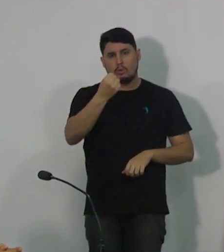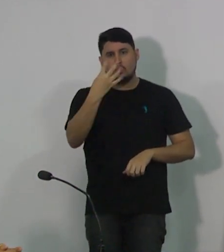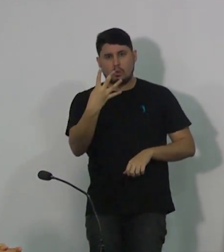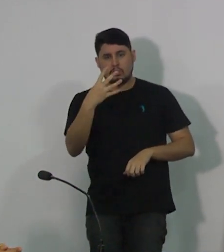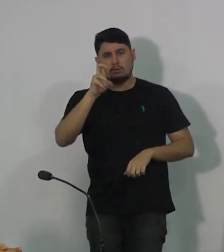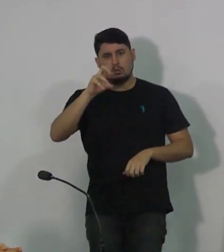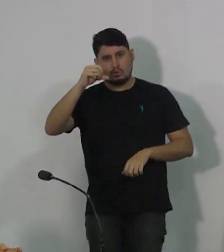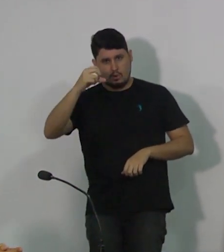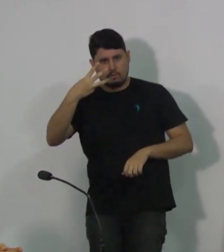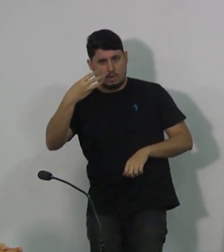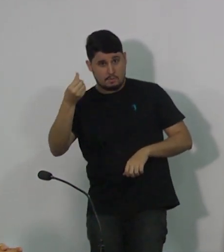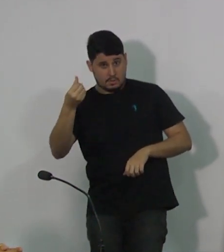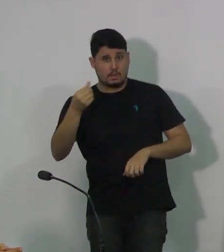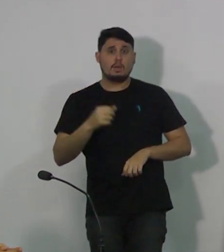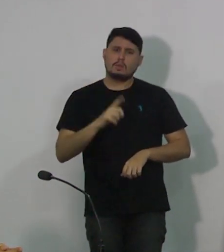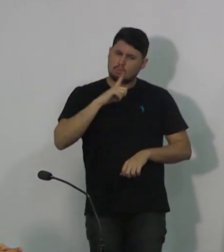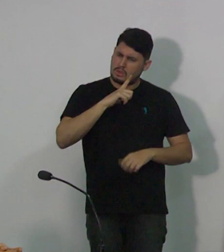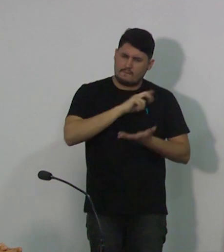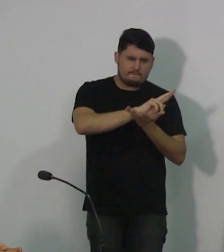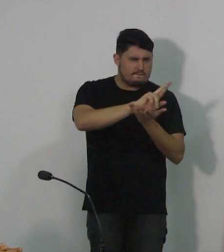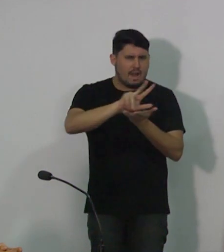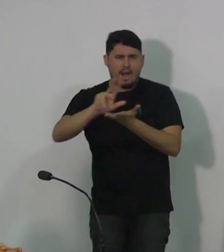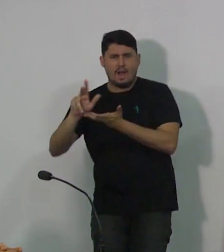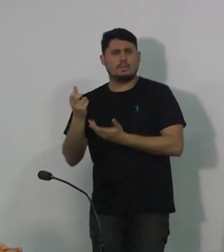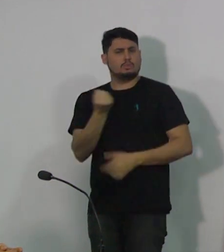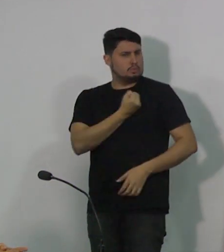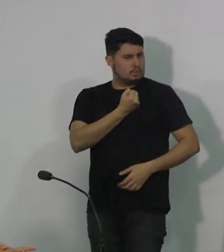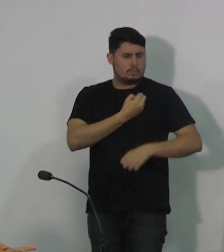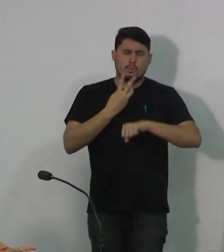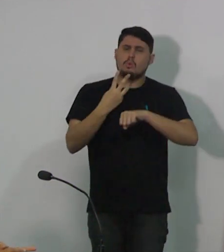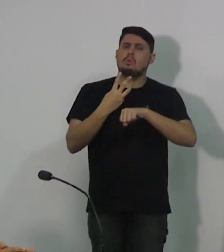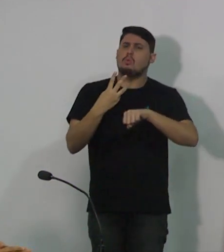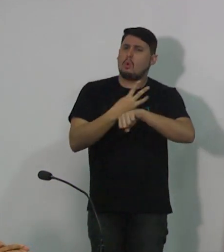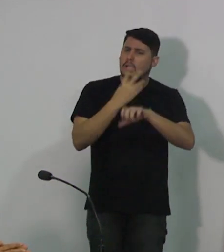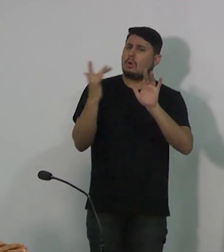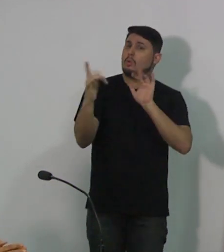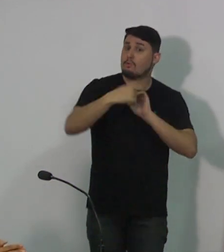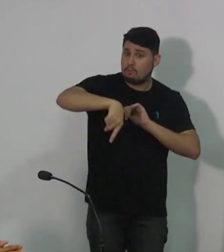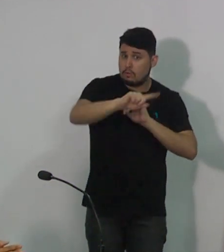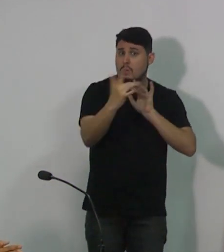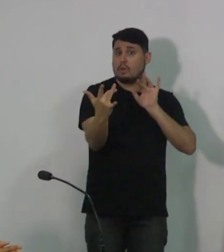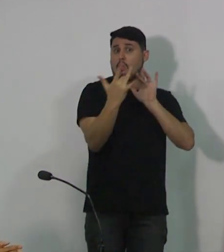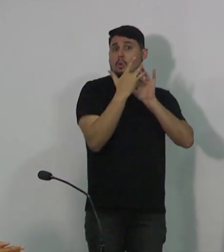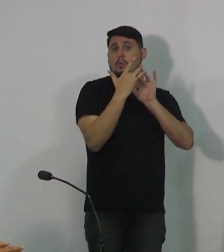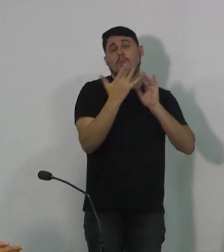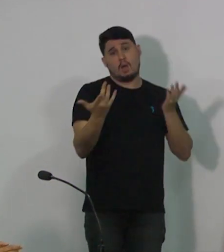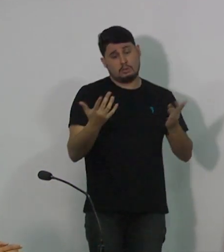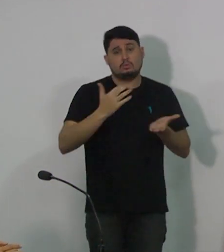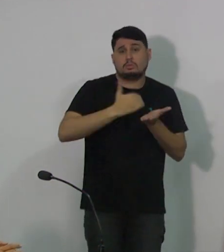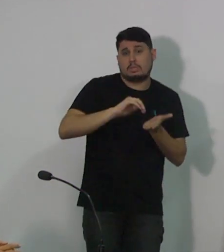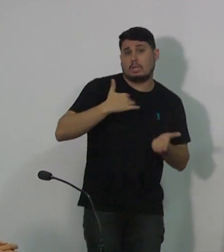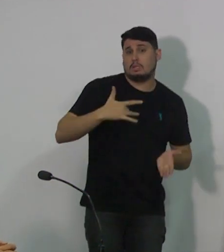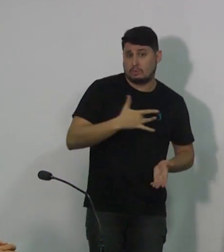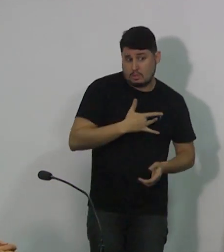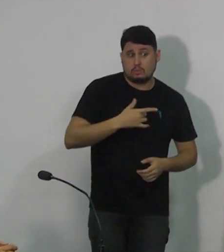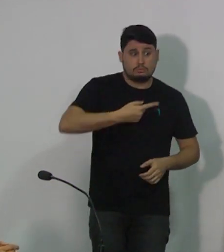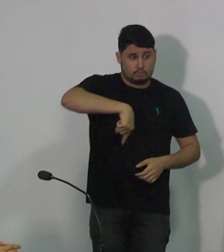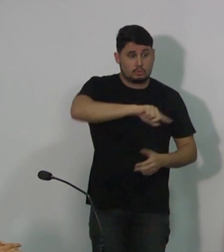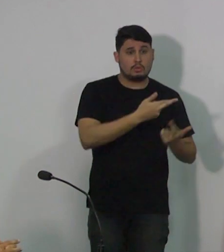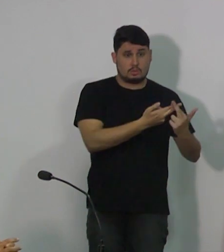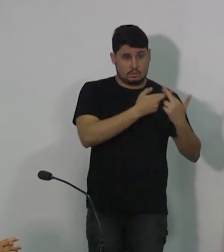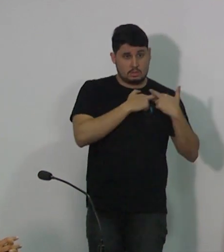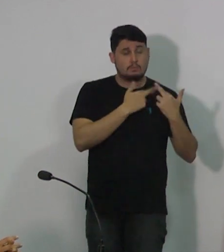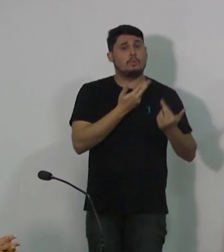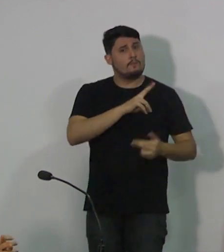983845936. Então a gente tem uma série de canais que podem ser utilizados para que as pessoas entrem em contato e a Secretaria de Saúde tome as medidas